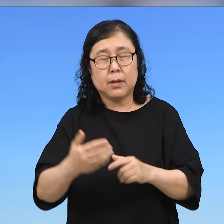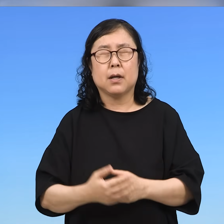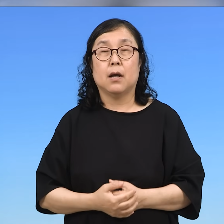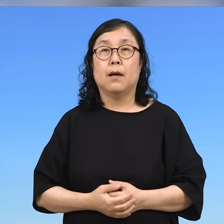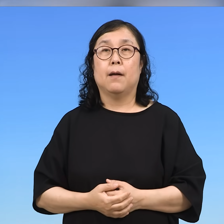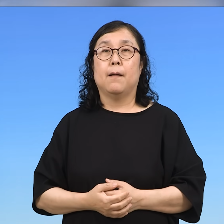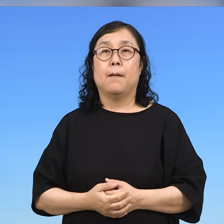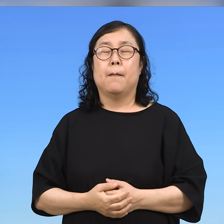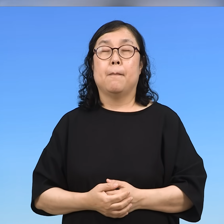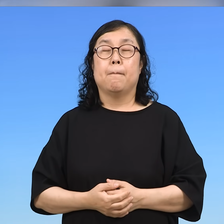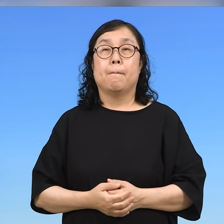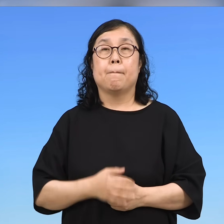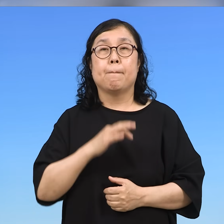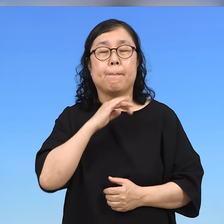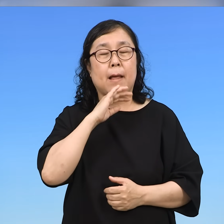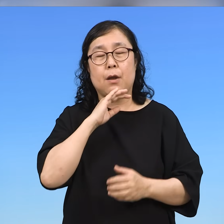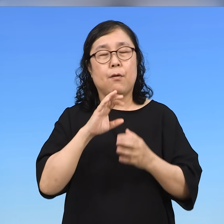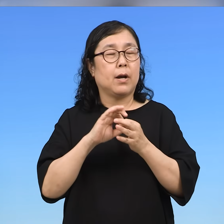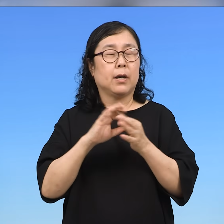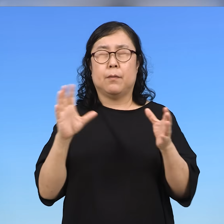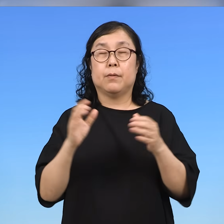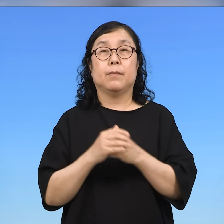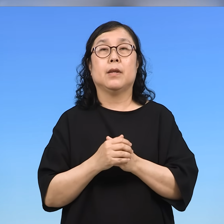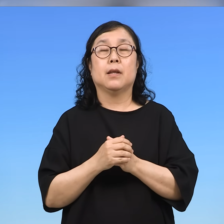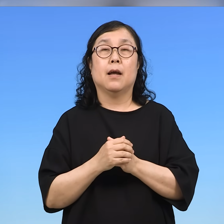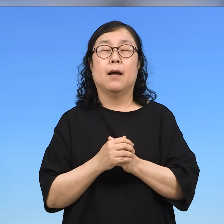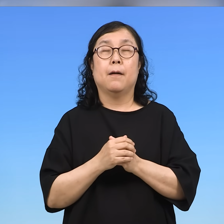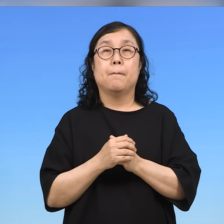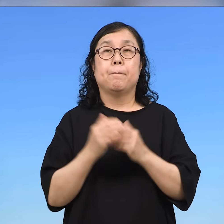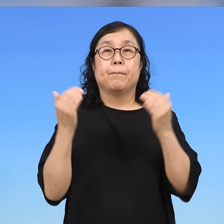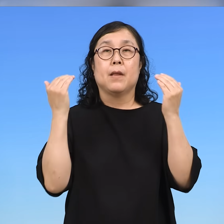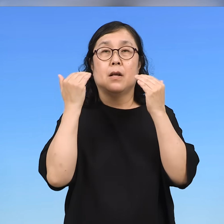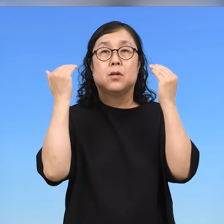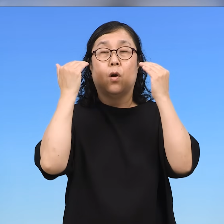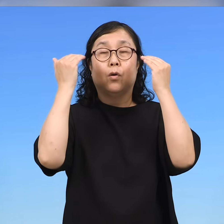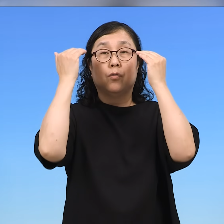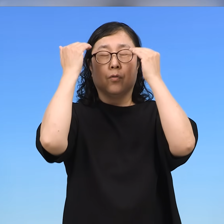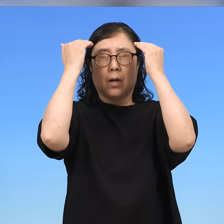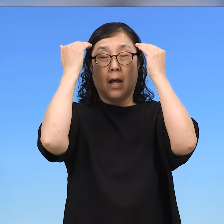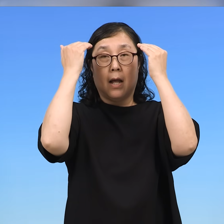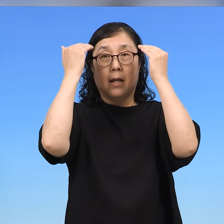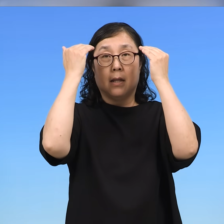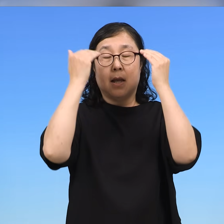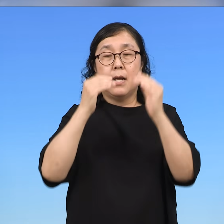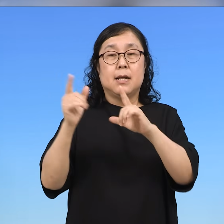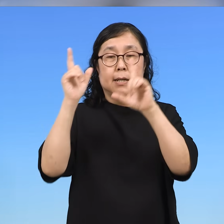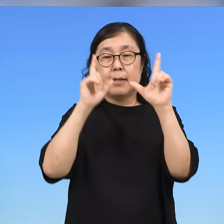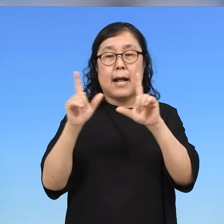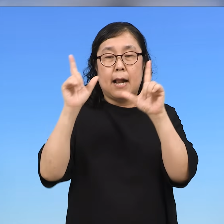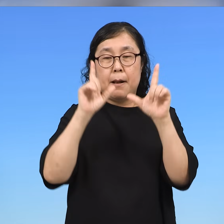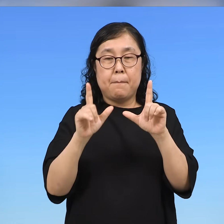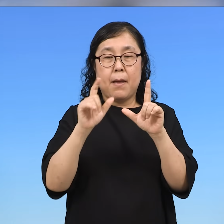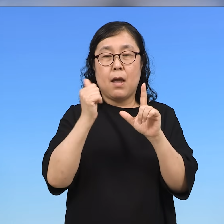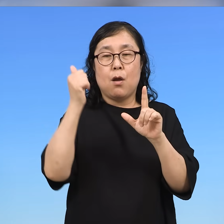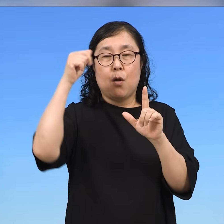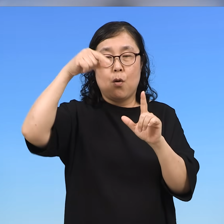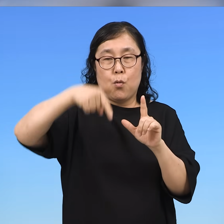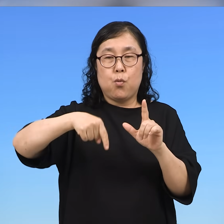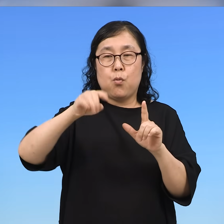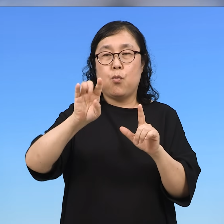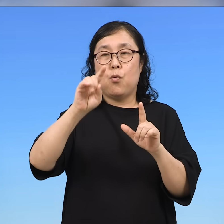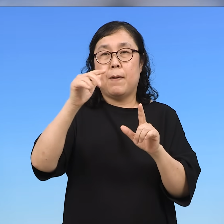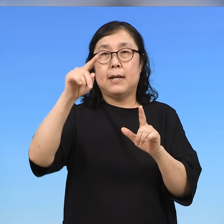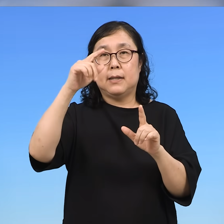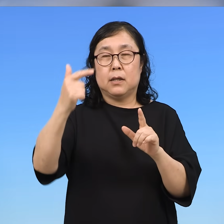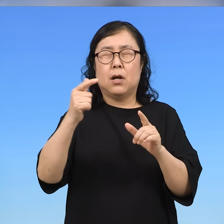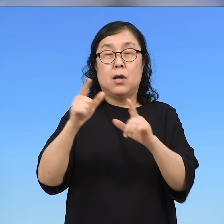여러분, 나이와 상관없이 성숙한 인생의 후반전을 사는 어른이 되시기를